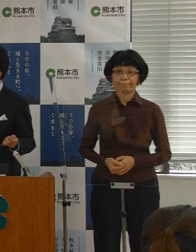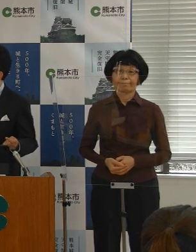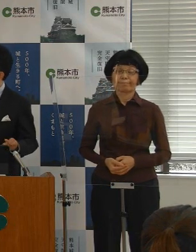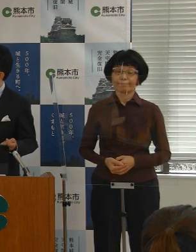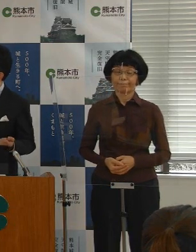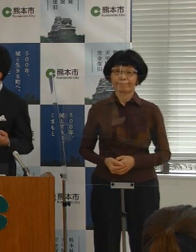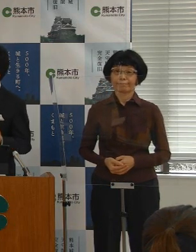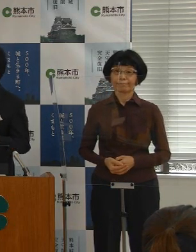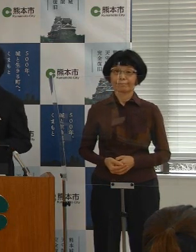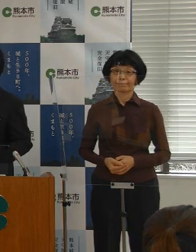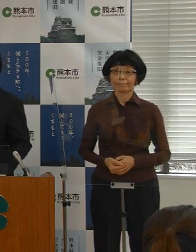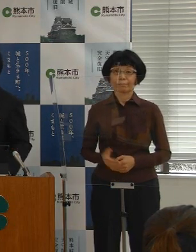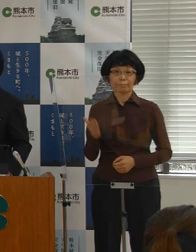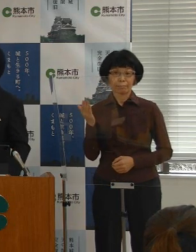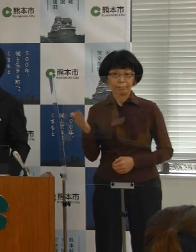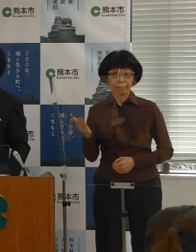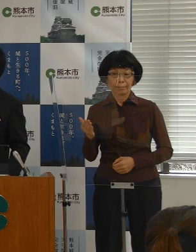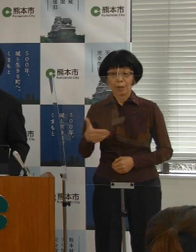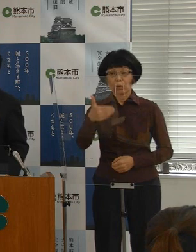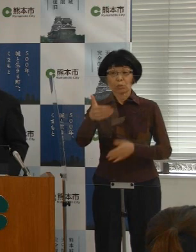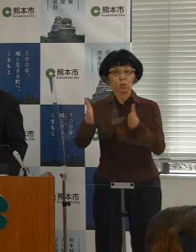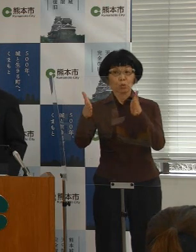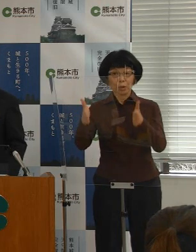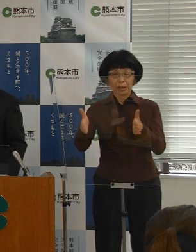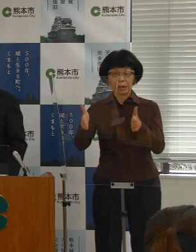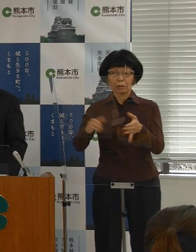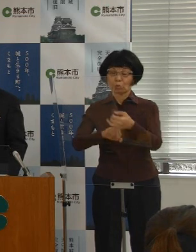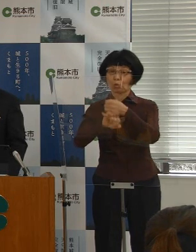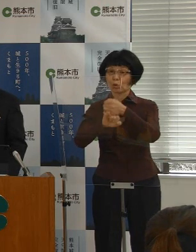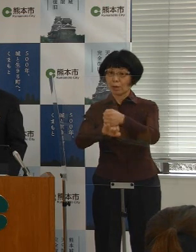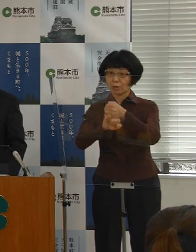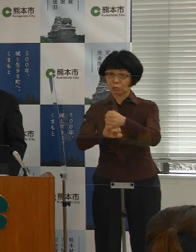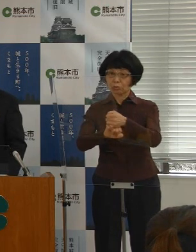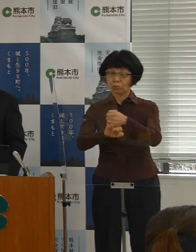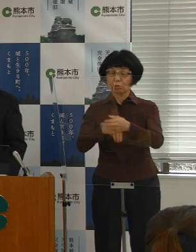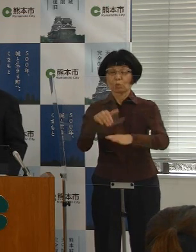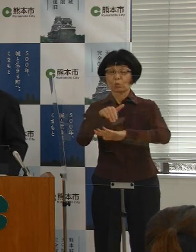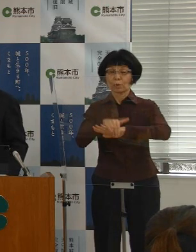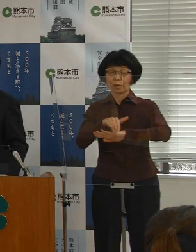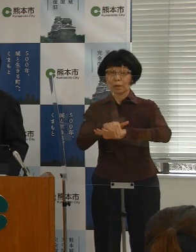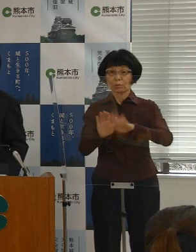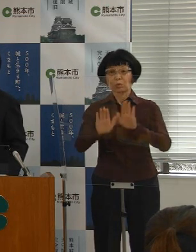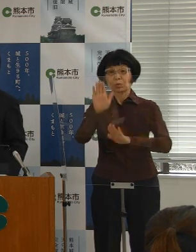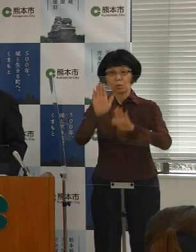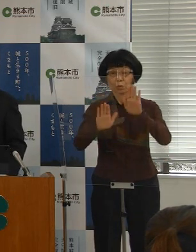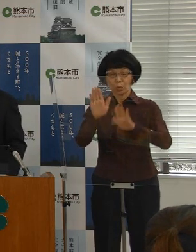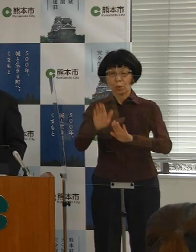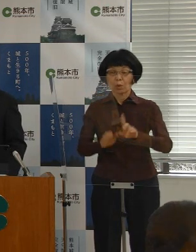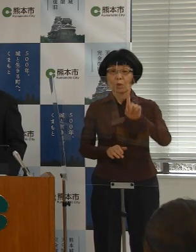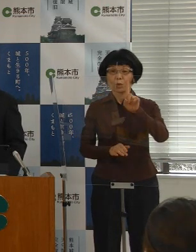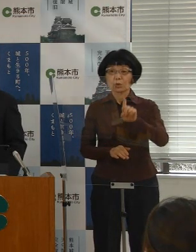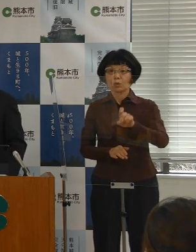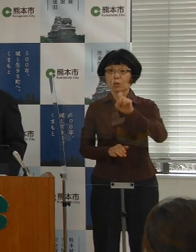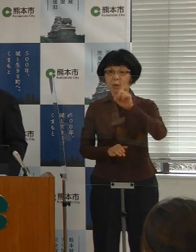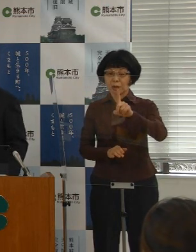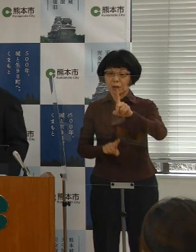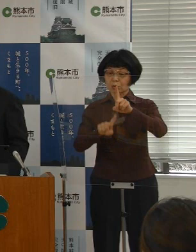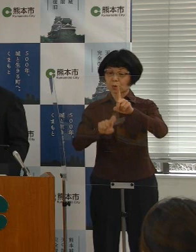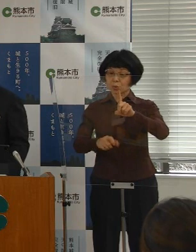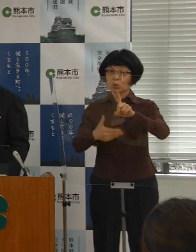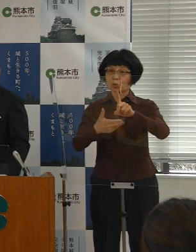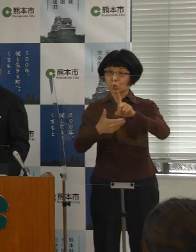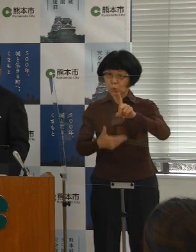なおこの第9期のワクチン接種予約の受付につきましては11月の19日